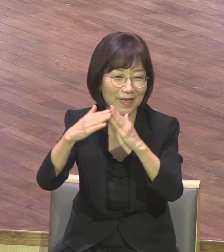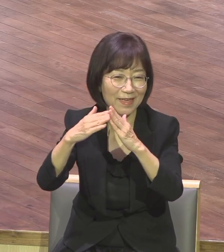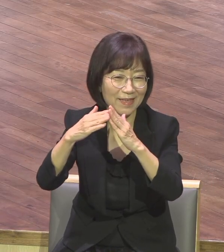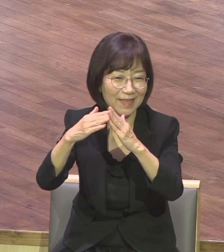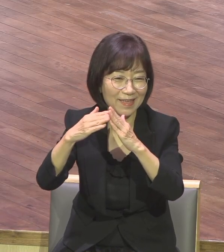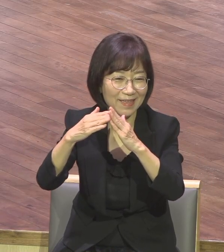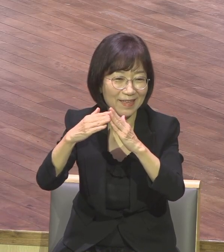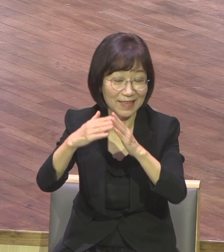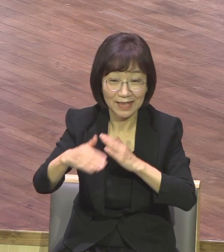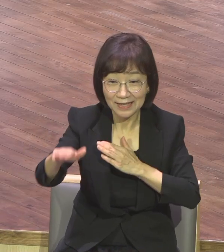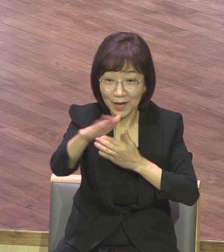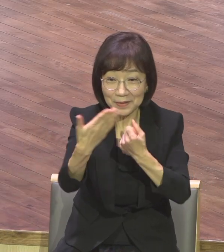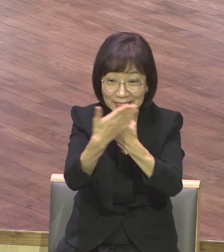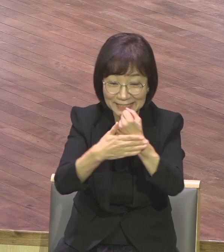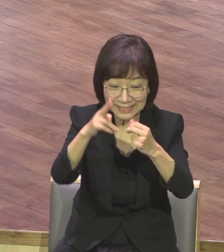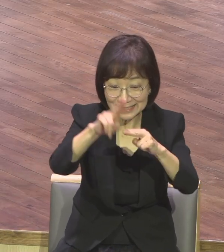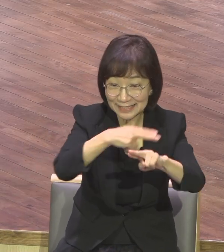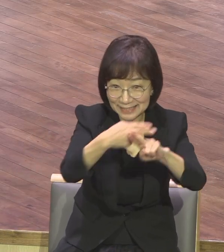이 교회를